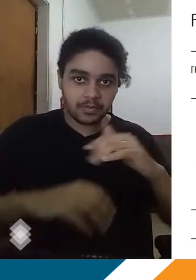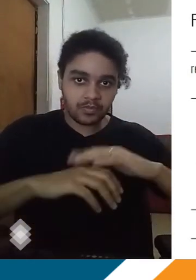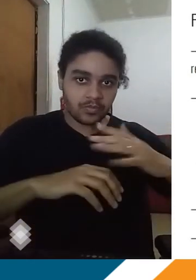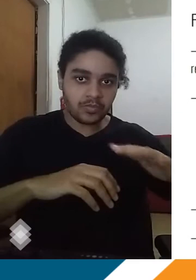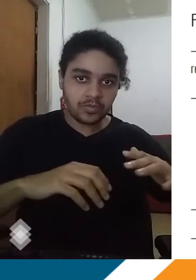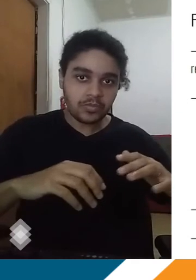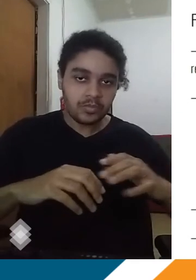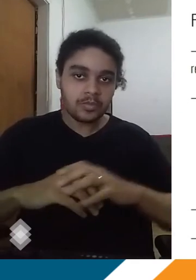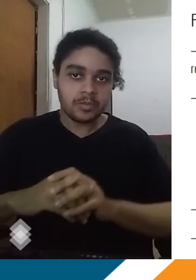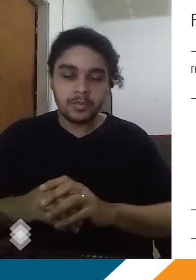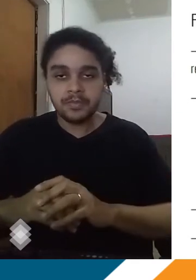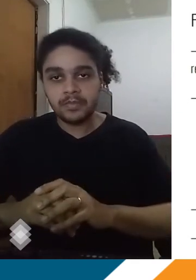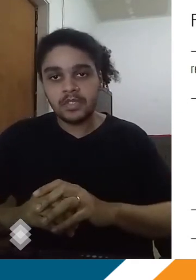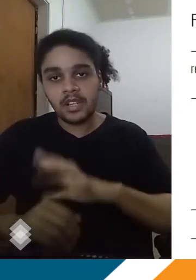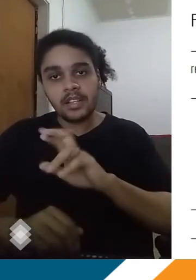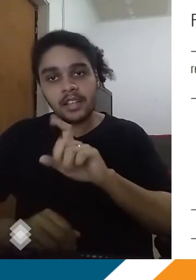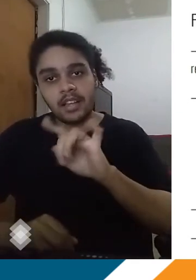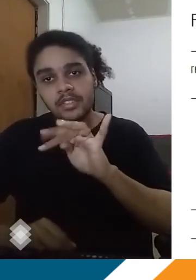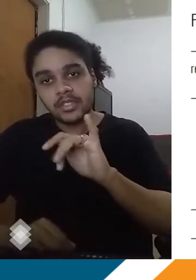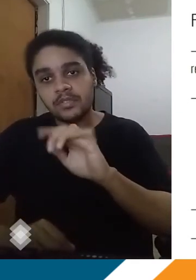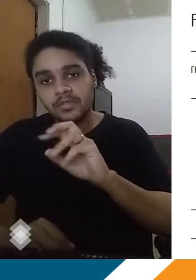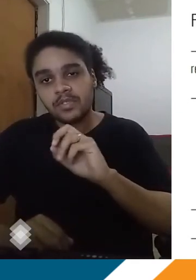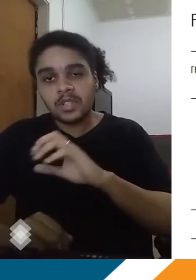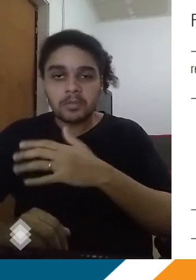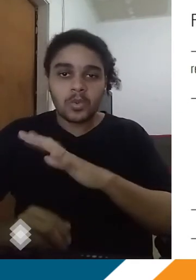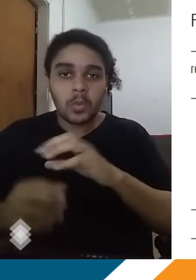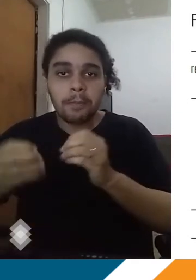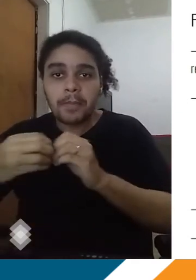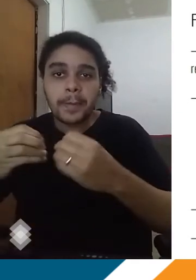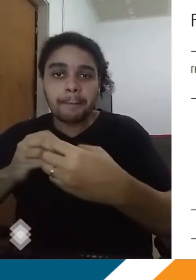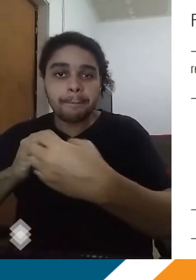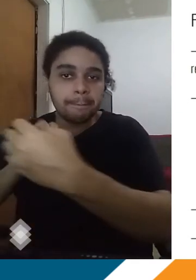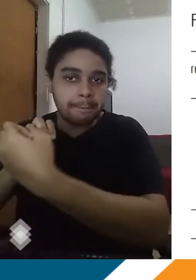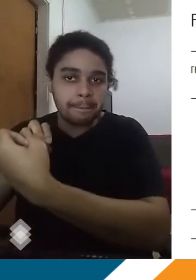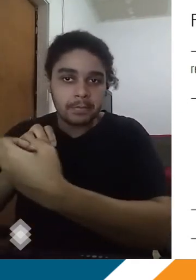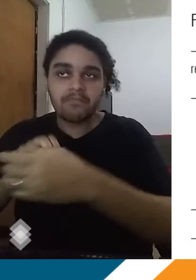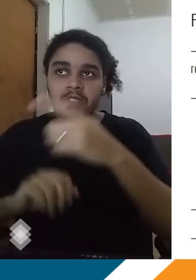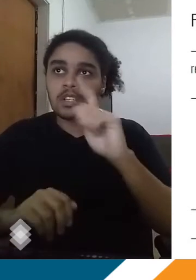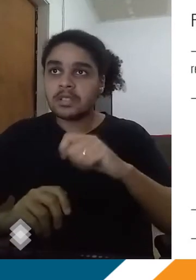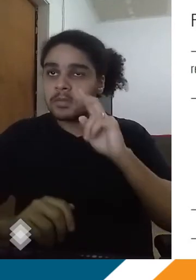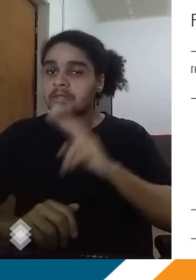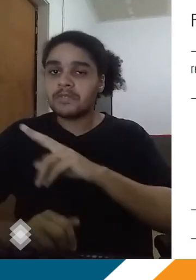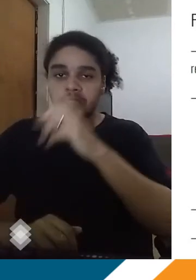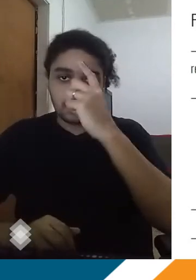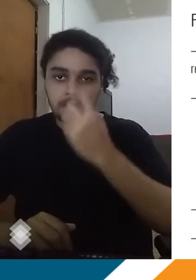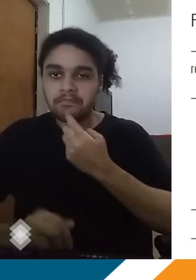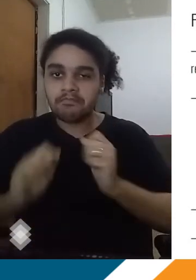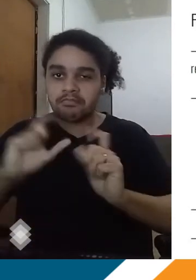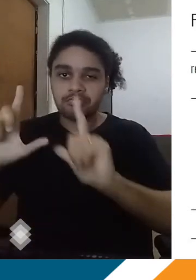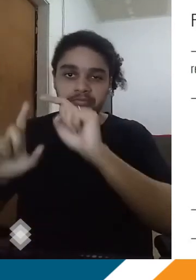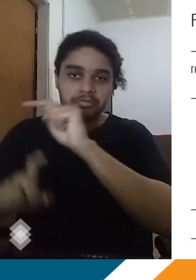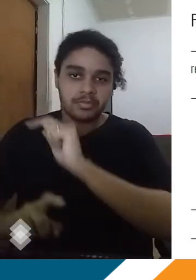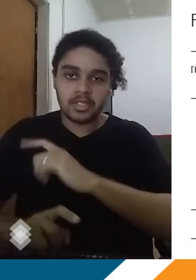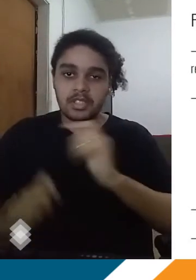nível do mar, e a depressão relativa quando você tem uma área rebaixada em relação às feições adjacentes, como você pode observar na imagem